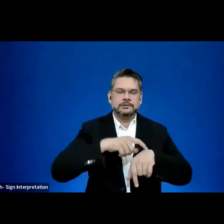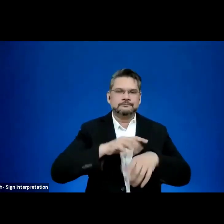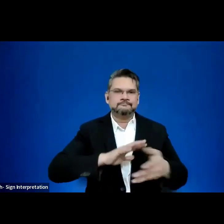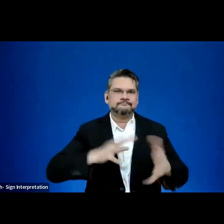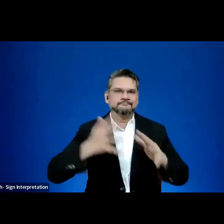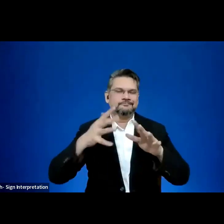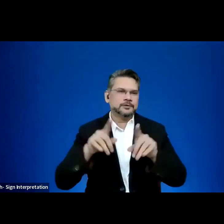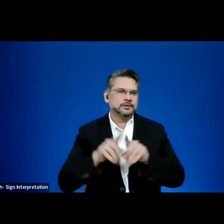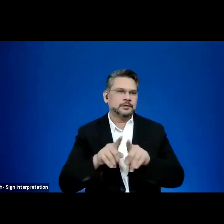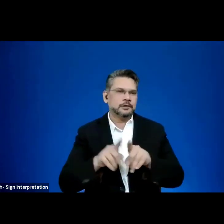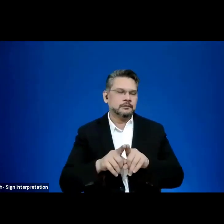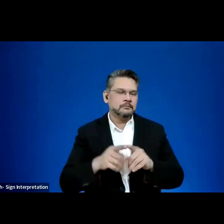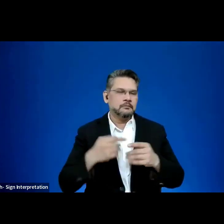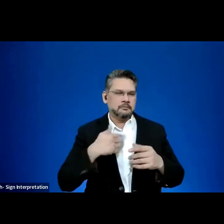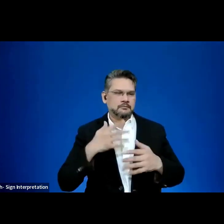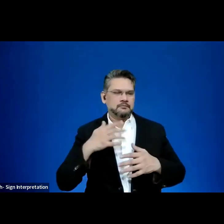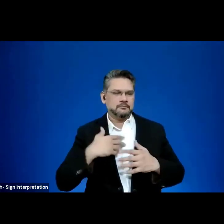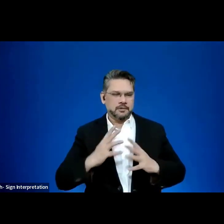而且呢，